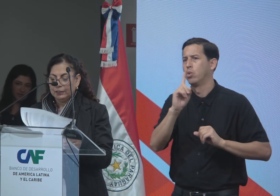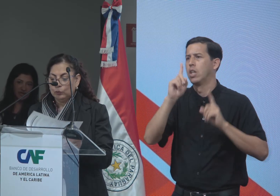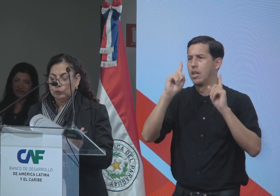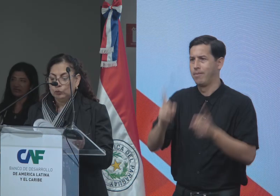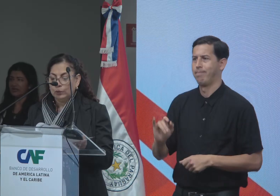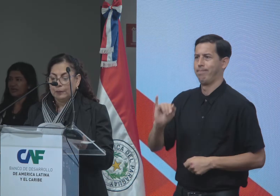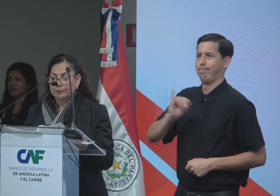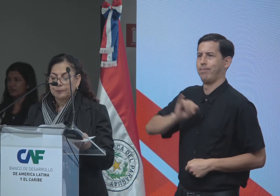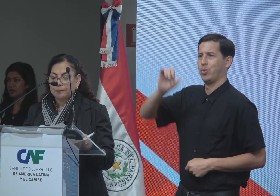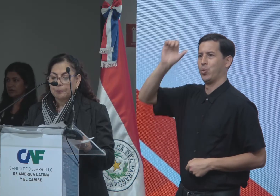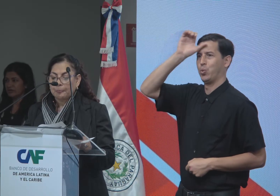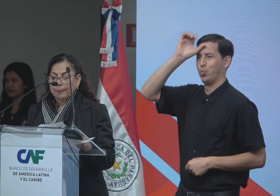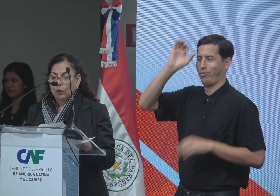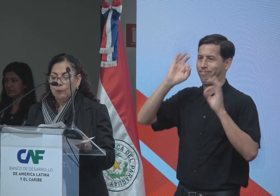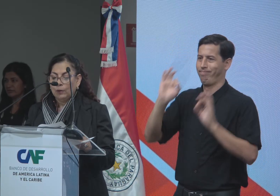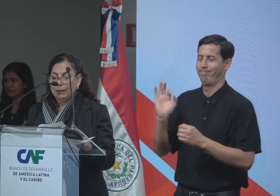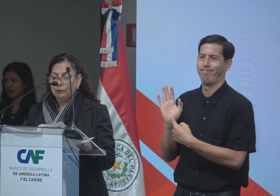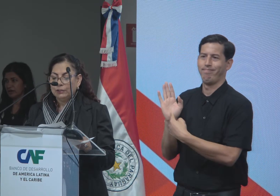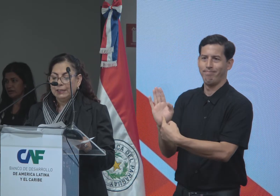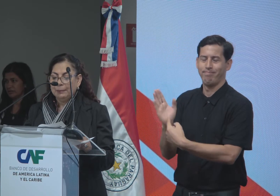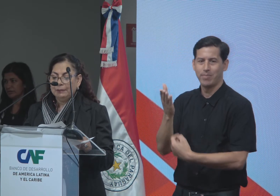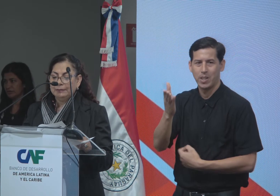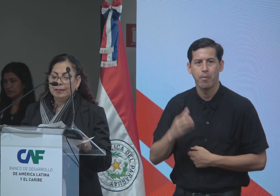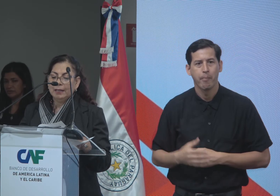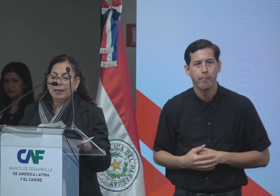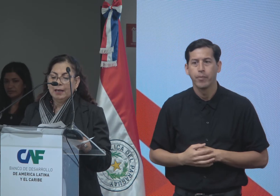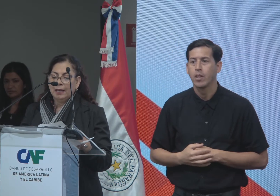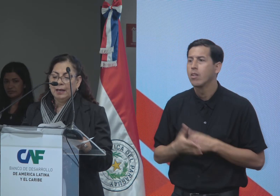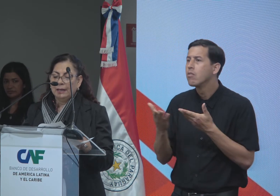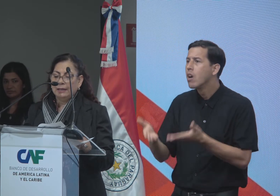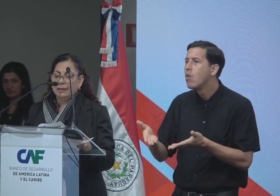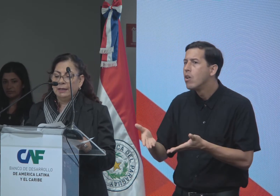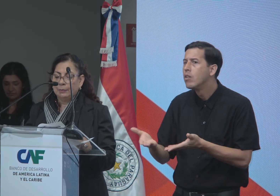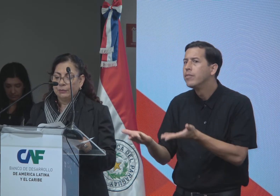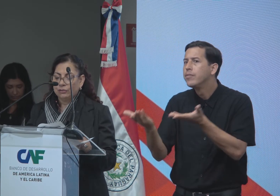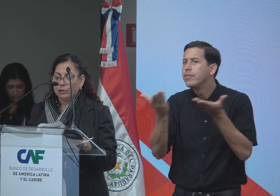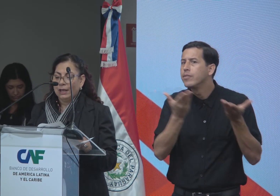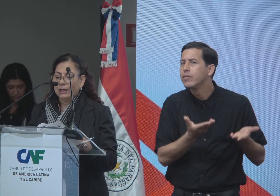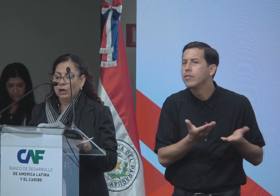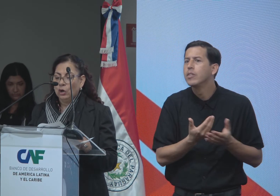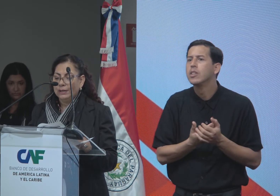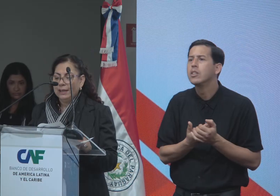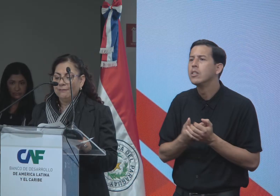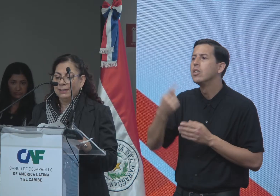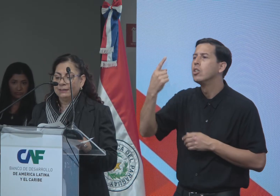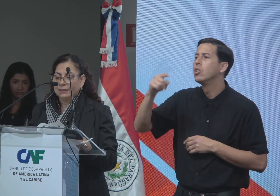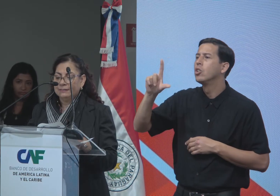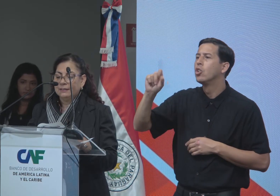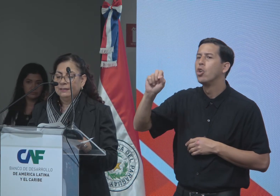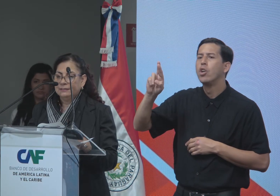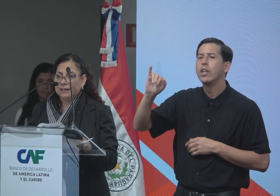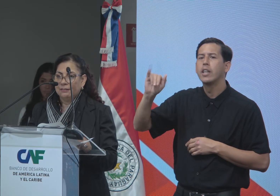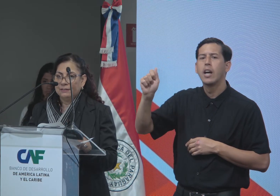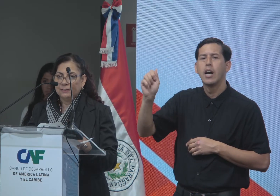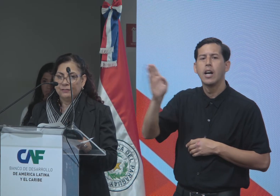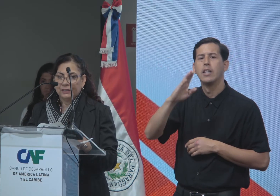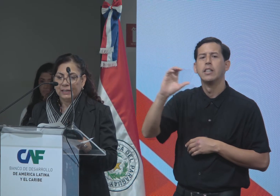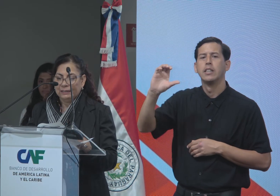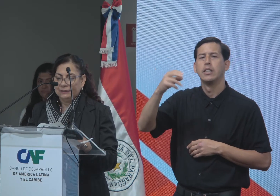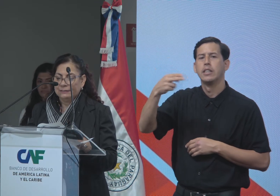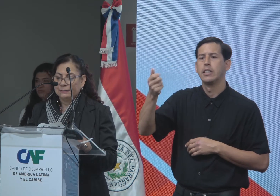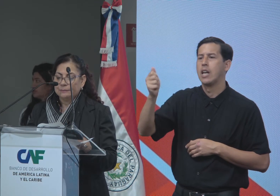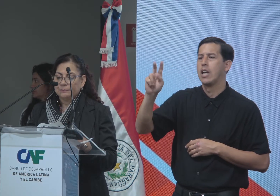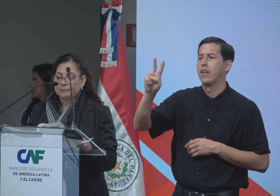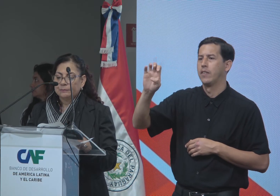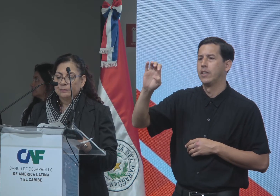y cultura. Convocamos seguidamente a la profesora Gloria Beatriz Chávez